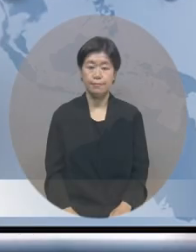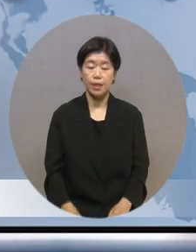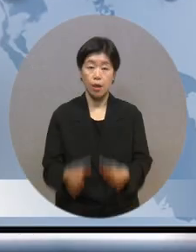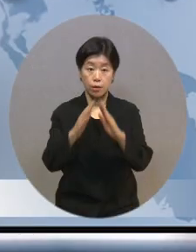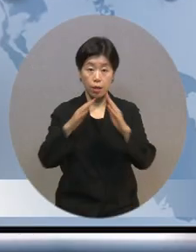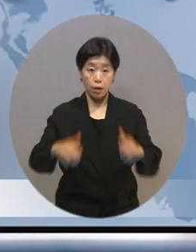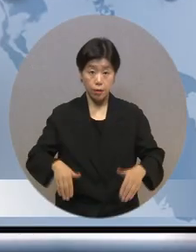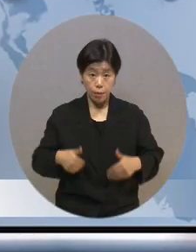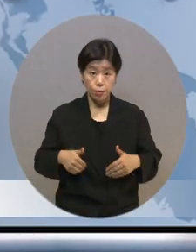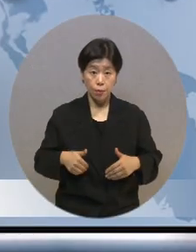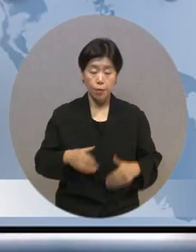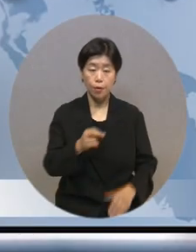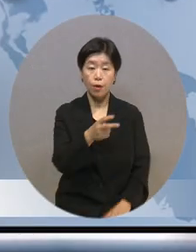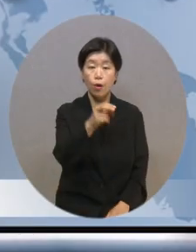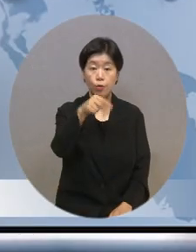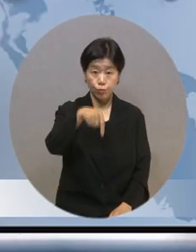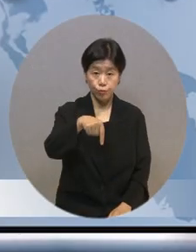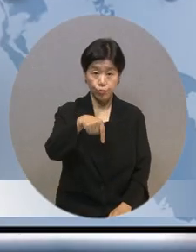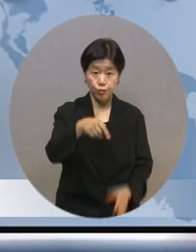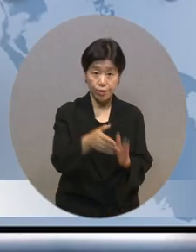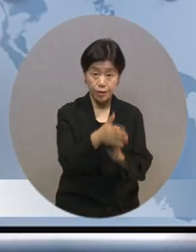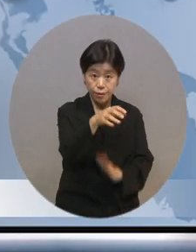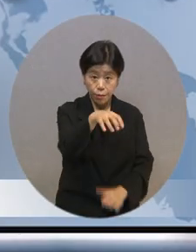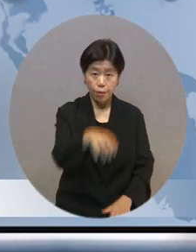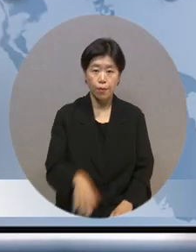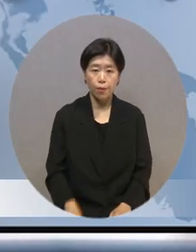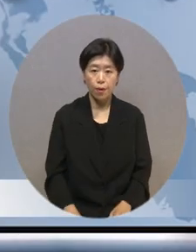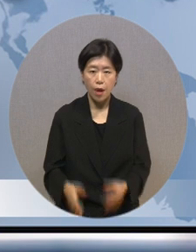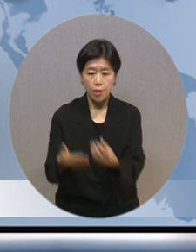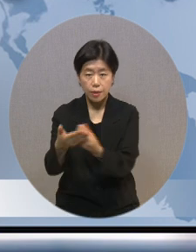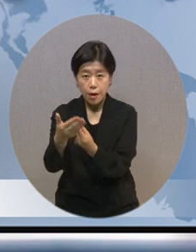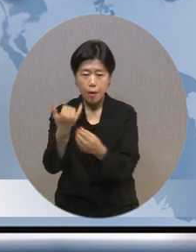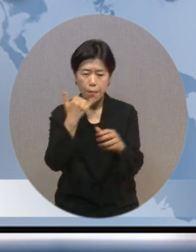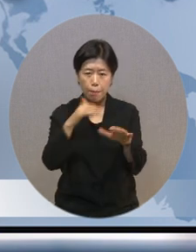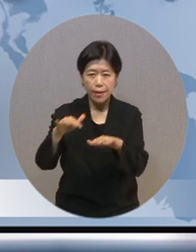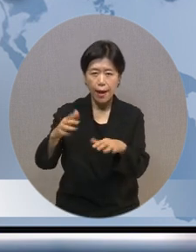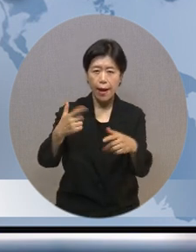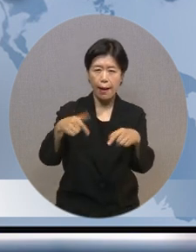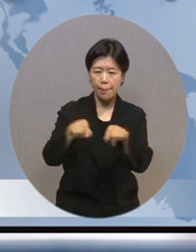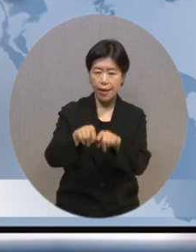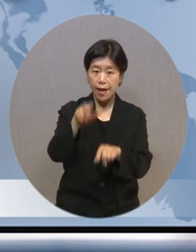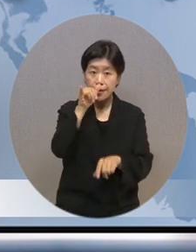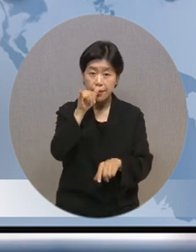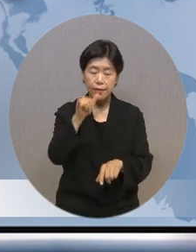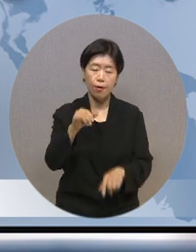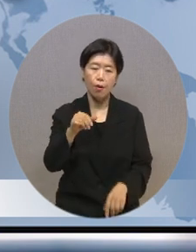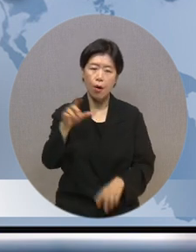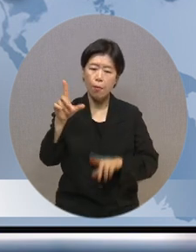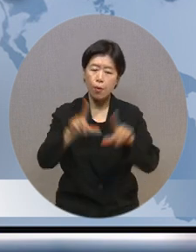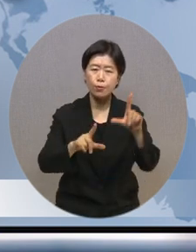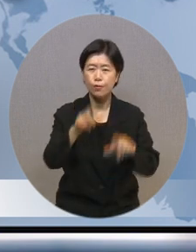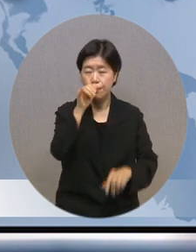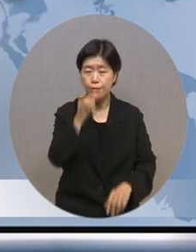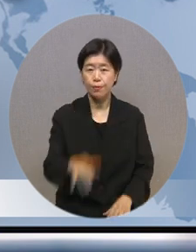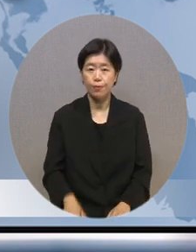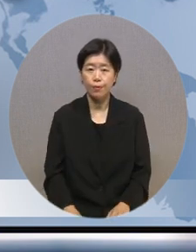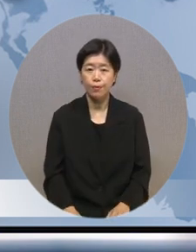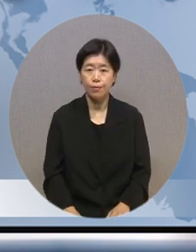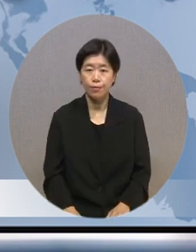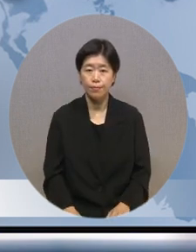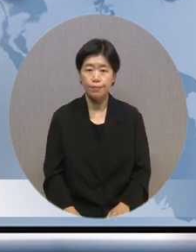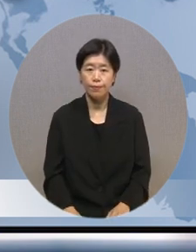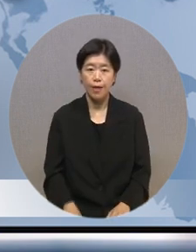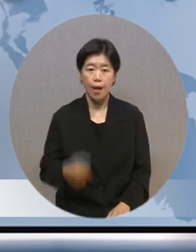전라남도 여수시는 섬과 바다가 공존하는 아름다운 해양 도시의 모습을 간직하고 있는데요. 미항